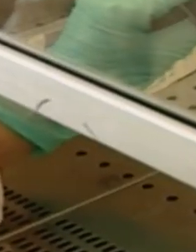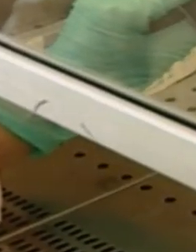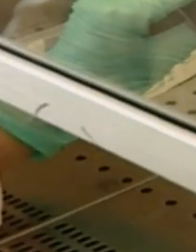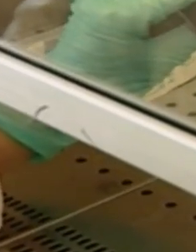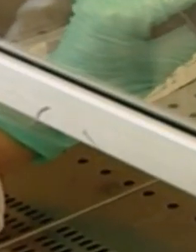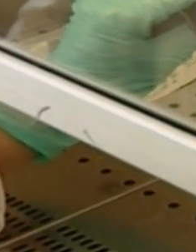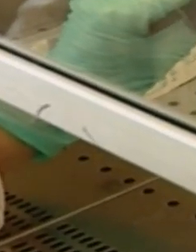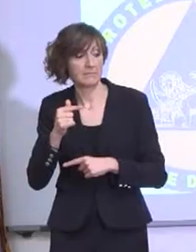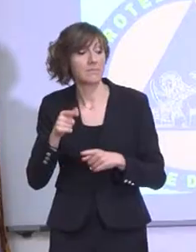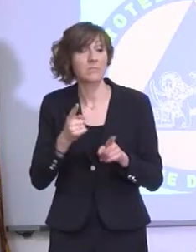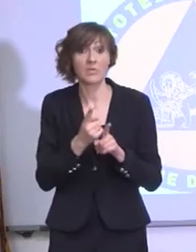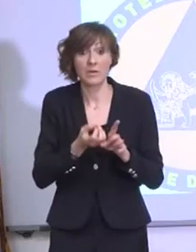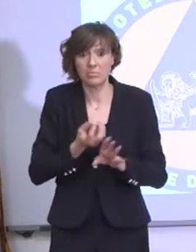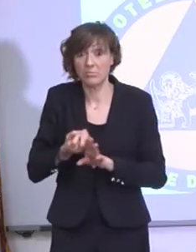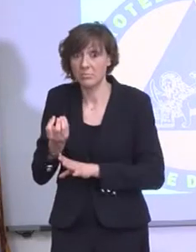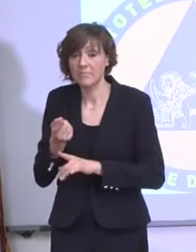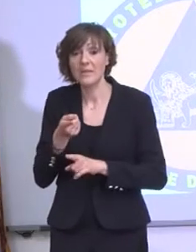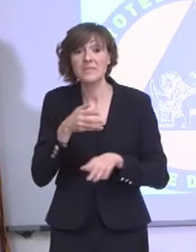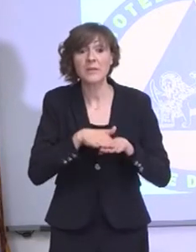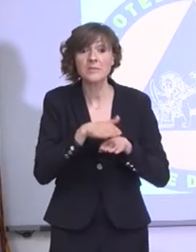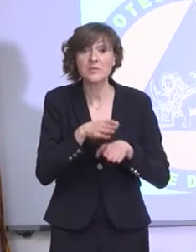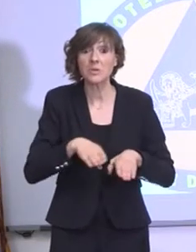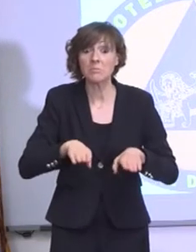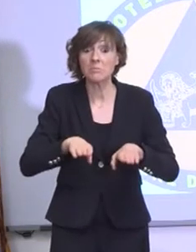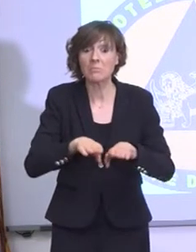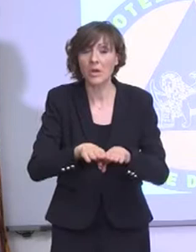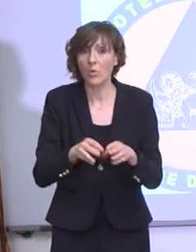del vaccino. La sperimentazione si concluderà